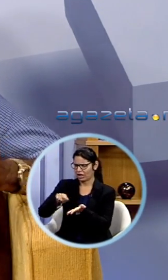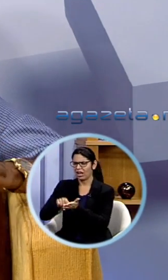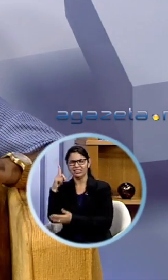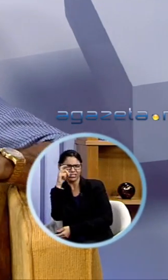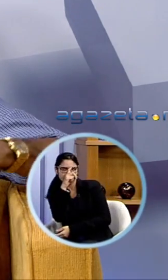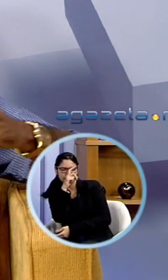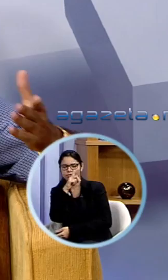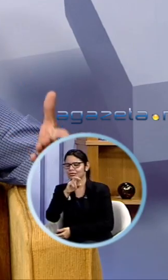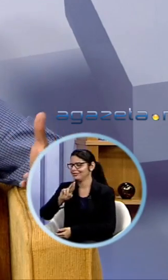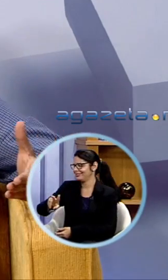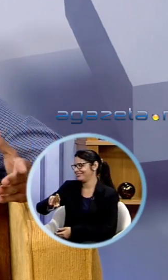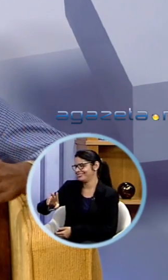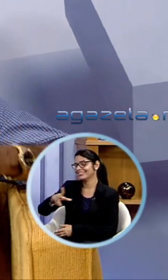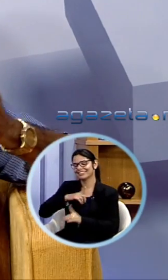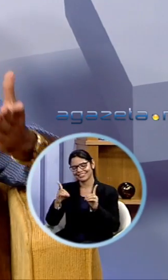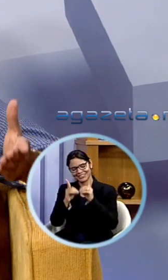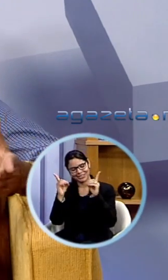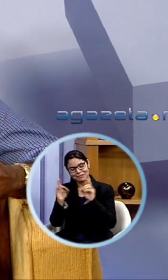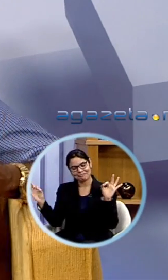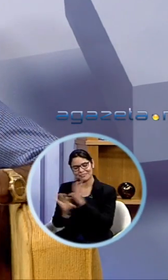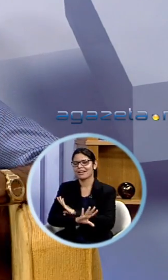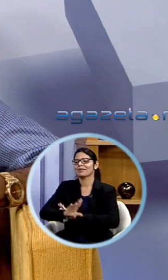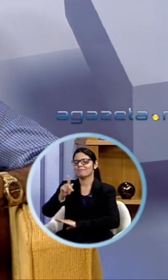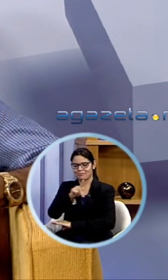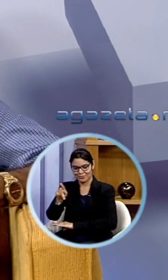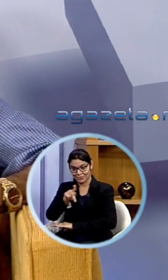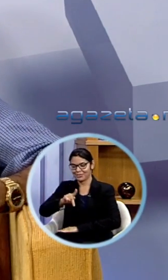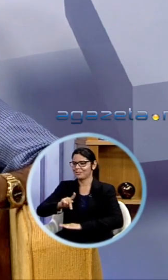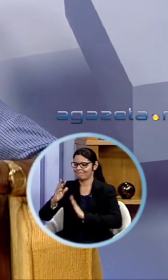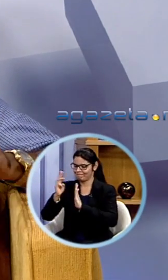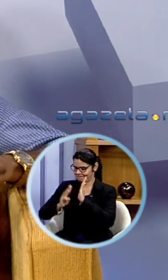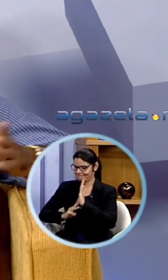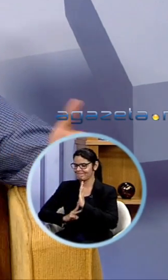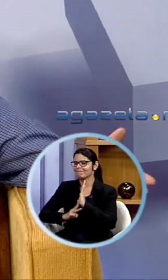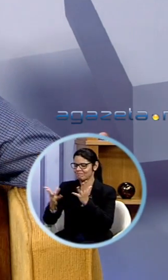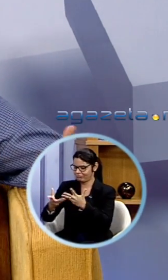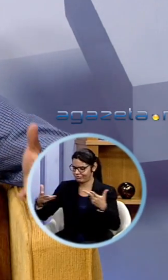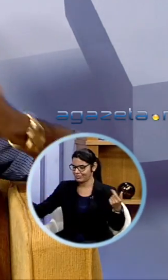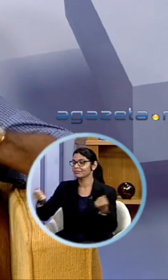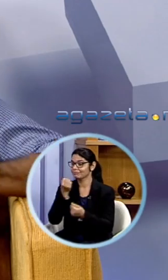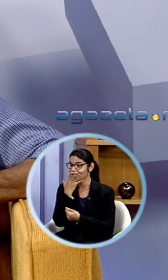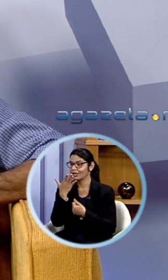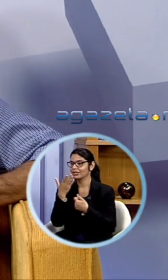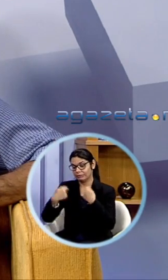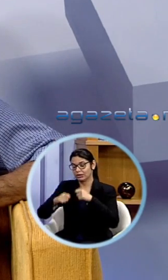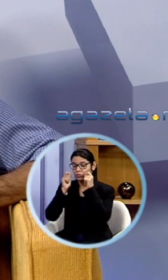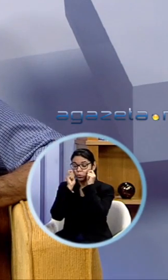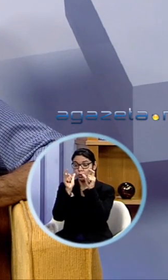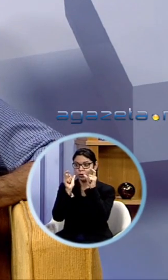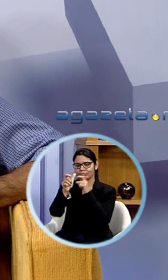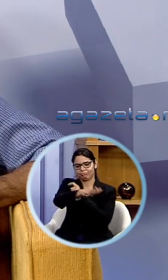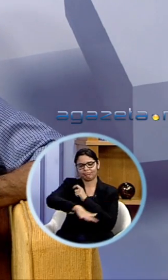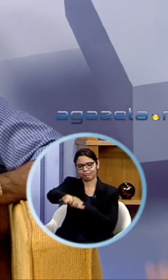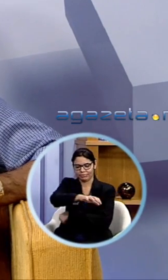não porque tem toda uma didática preparada com os professores que são preparados para isso basta que como em qualquer língua haja um interesse da parte de quem